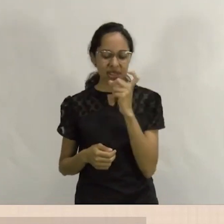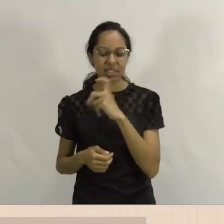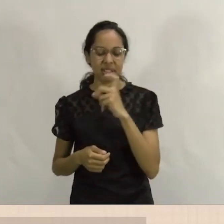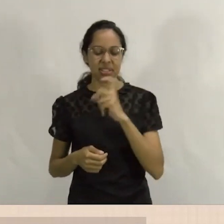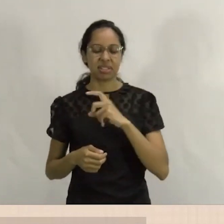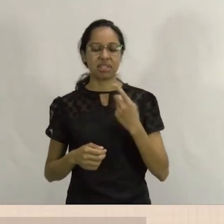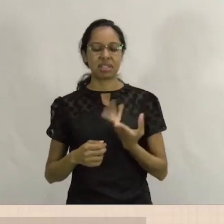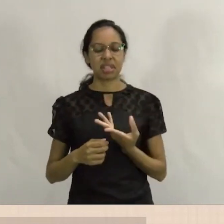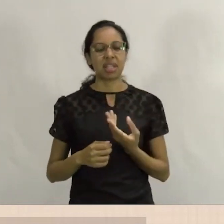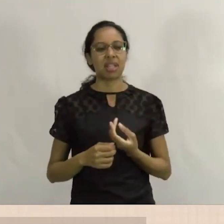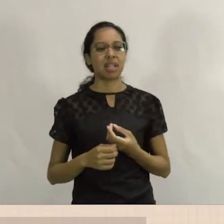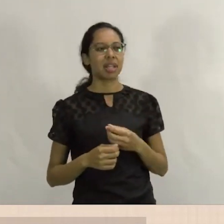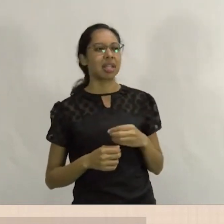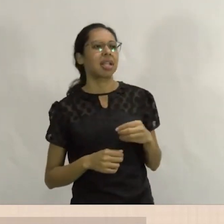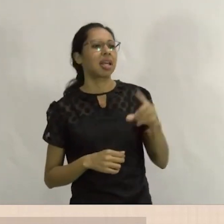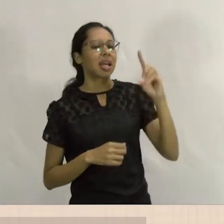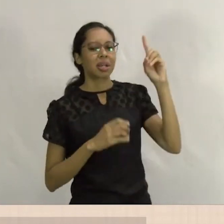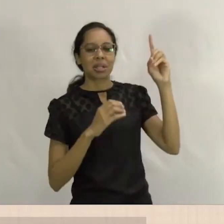aborrecidos de Deus,